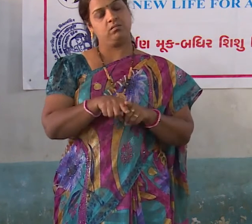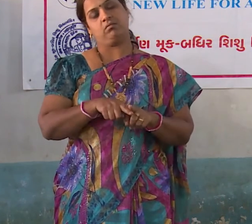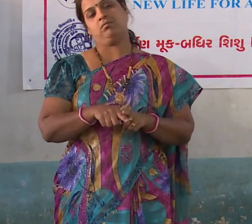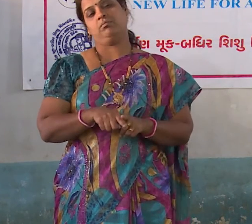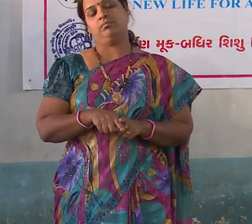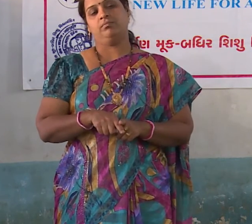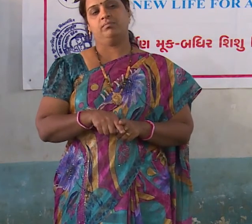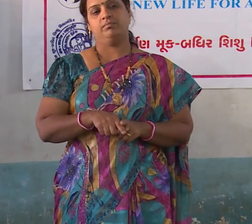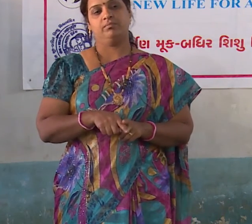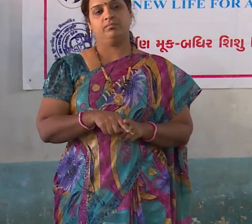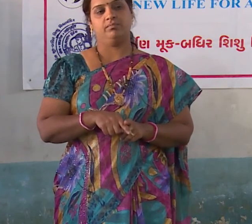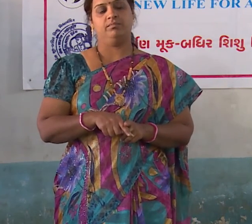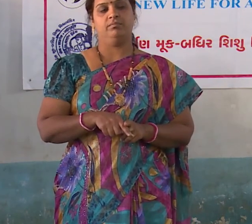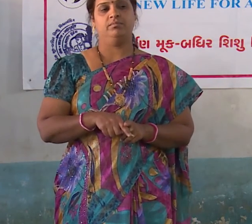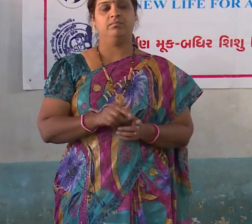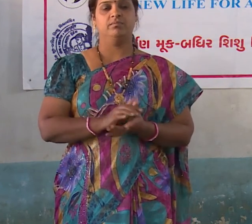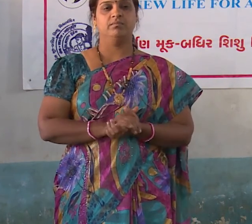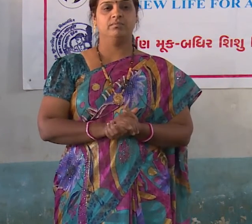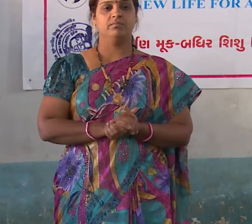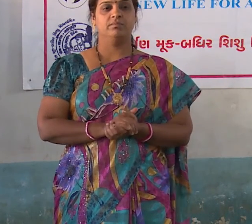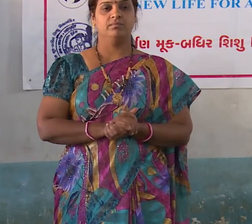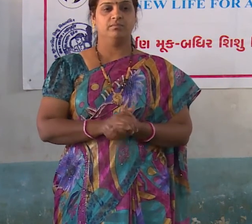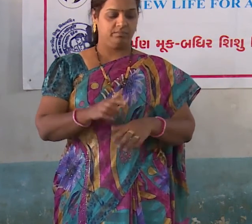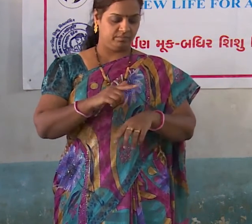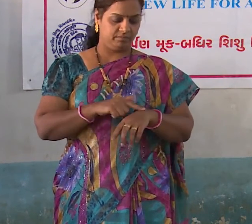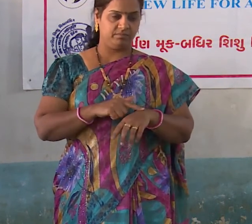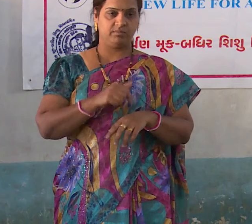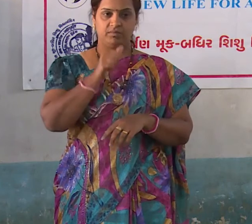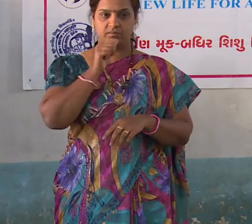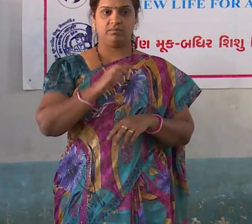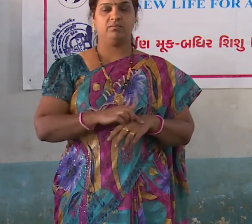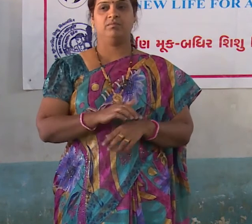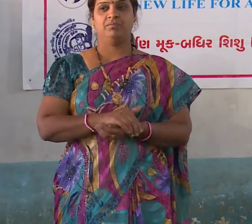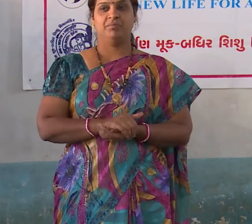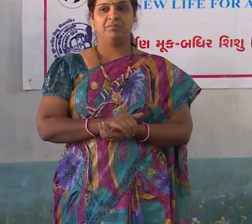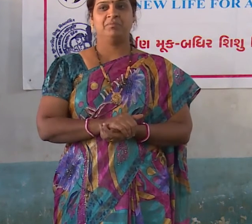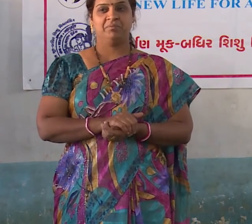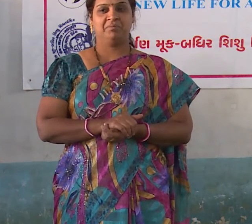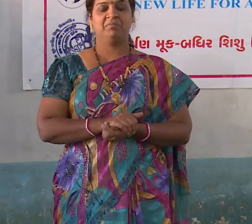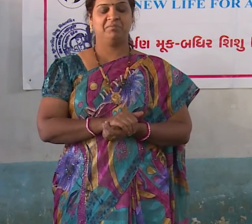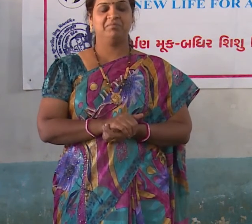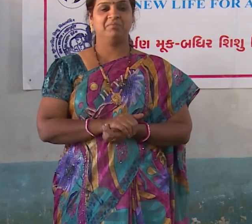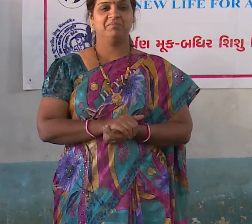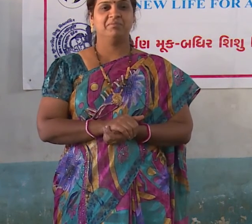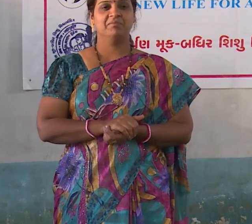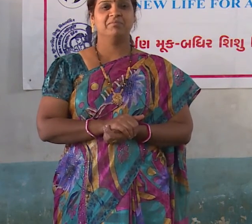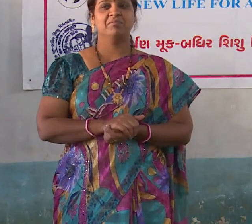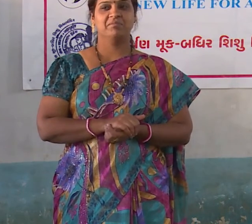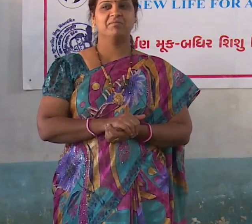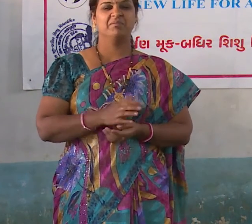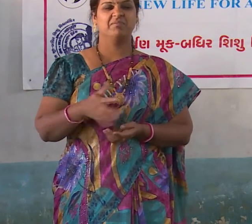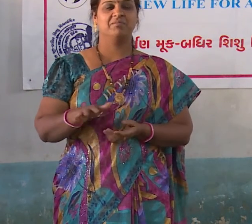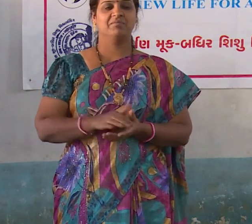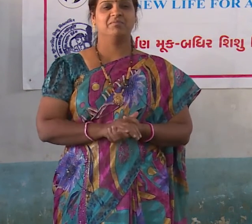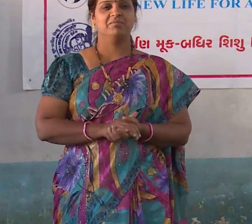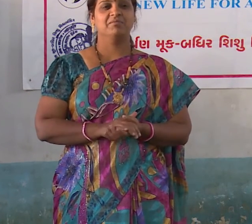टच करता है, और जो चमड़ी है उसको पानी भी टच करता है, जमीन भी टच करती। नाव को जमीन टच नहीं